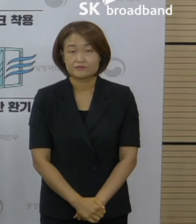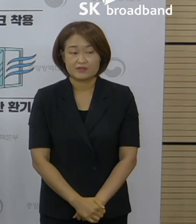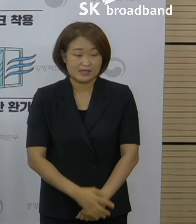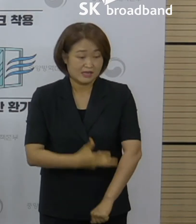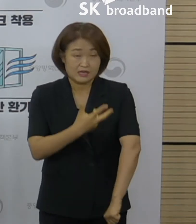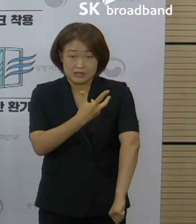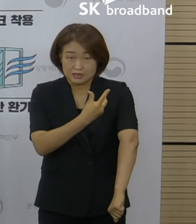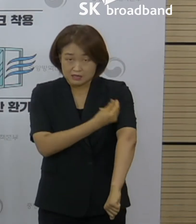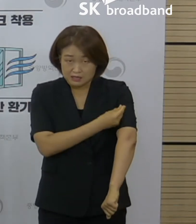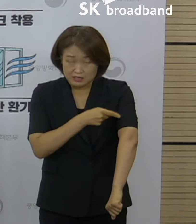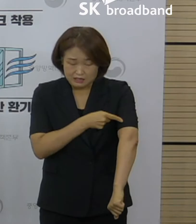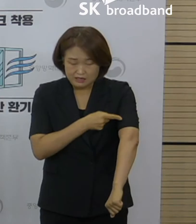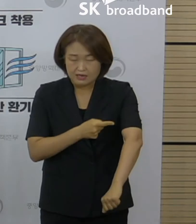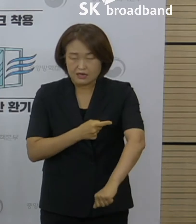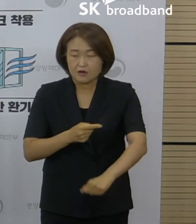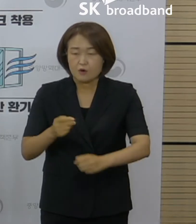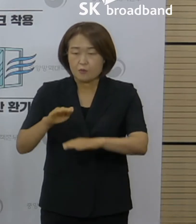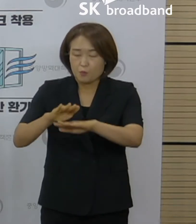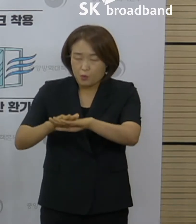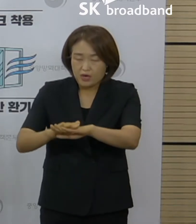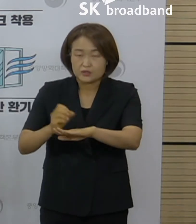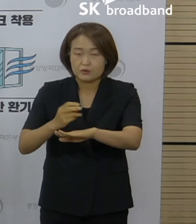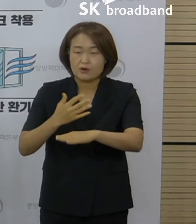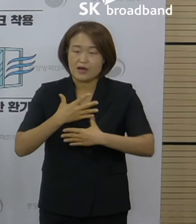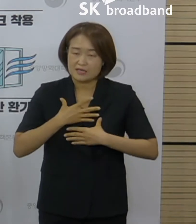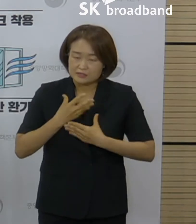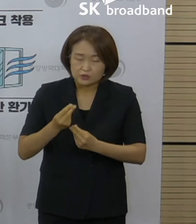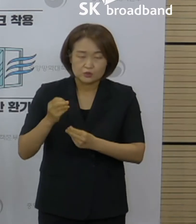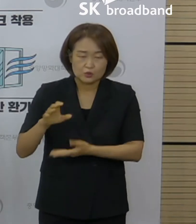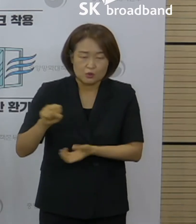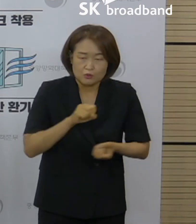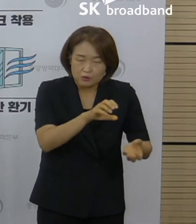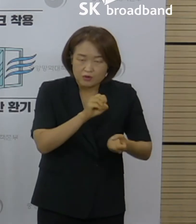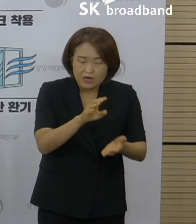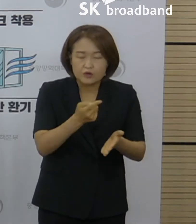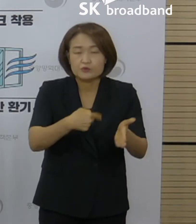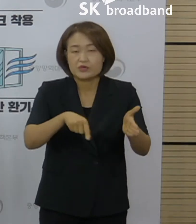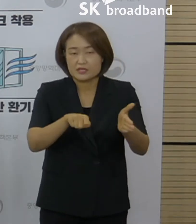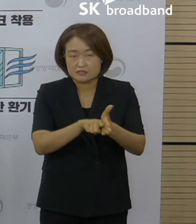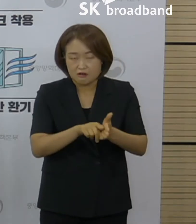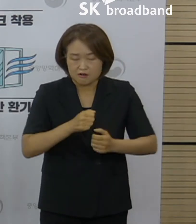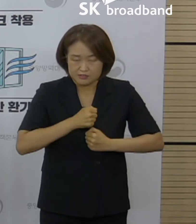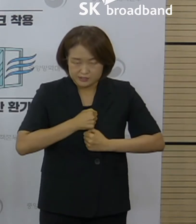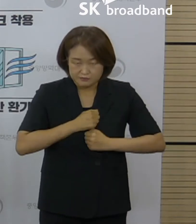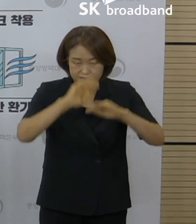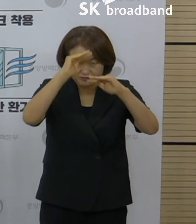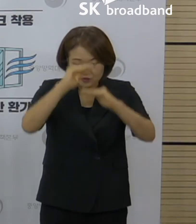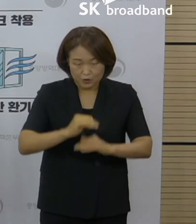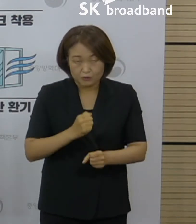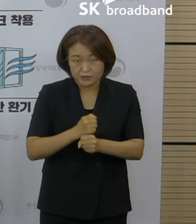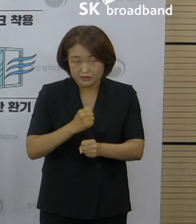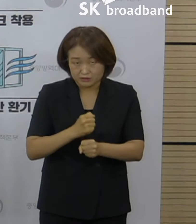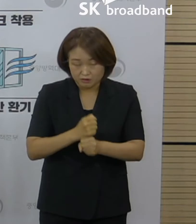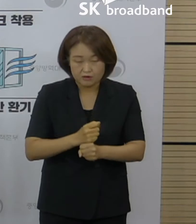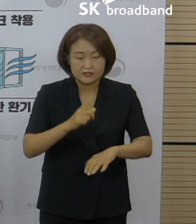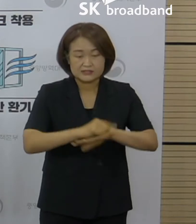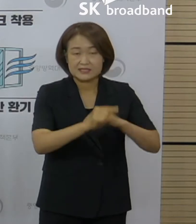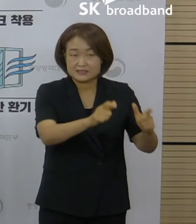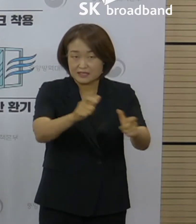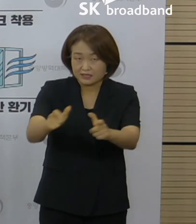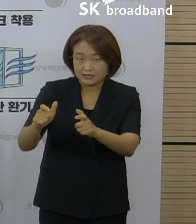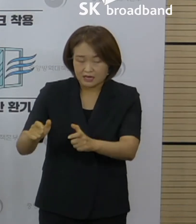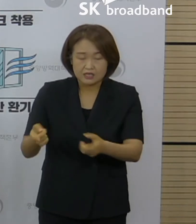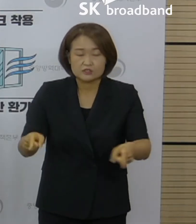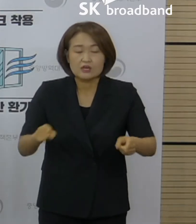백신의 안전한 보관 관리를 위해서 보관 수송 관리 지침을 마련하였고 지자체하고 협조해서